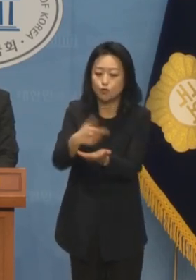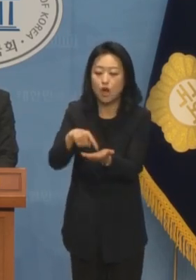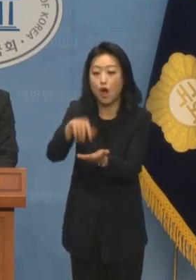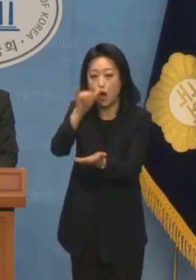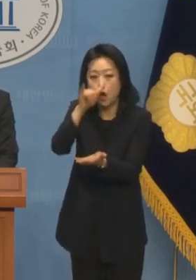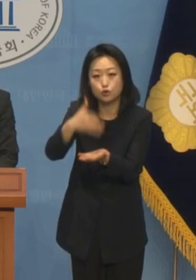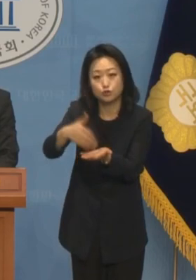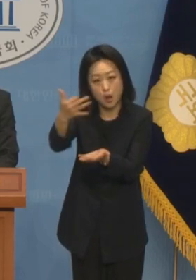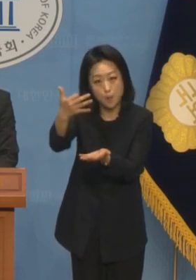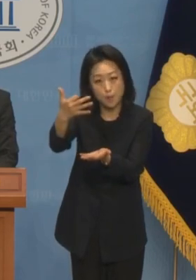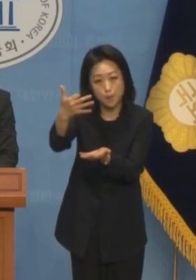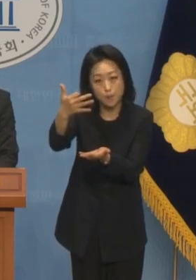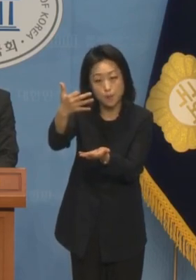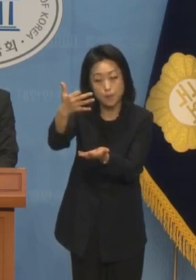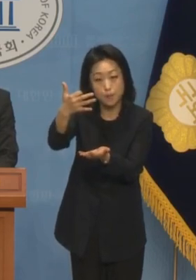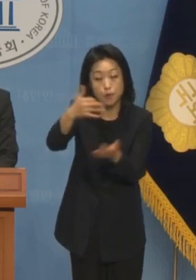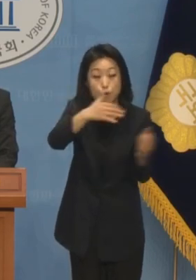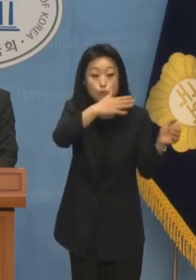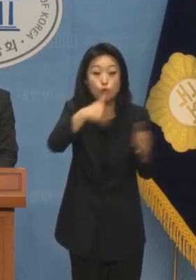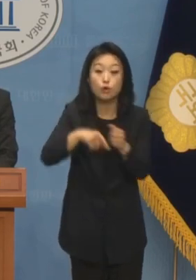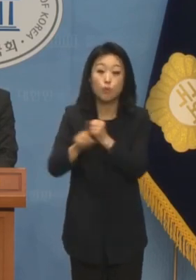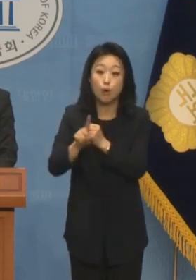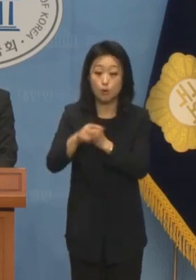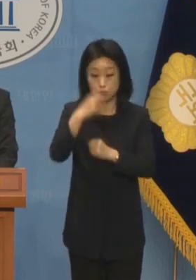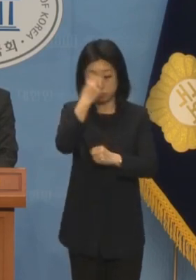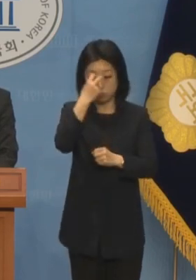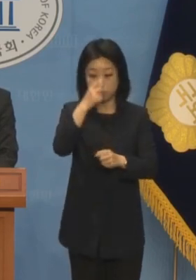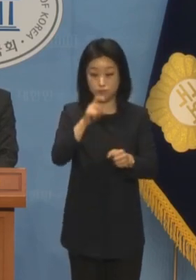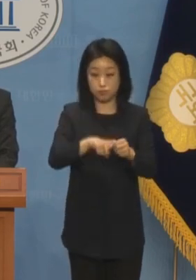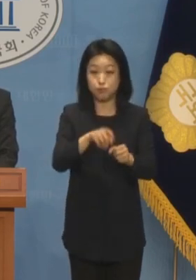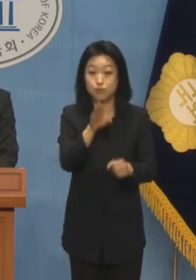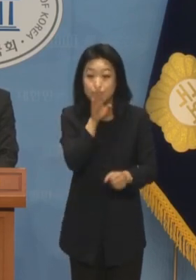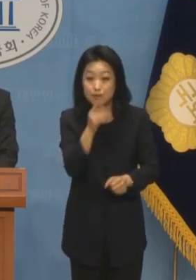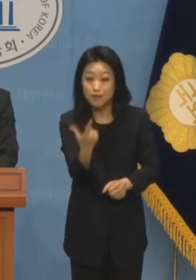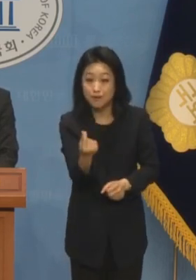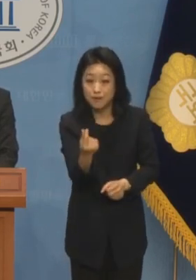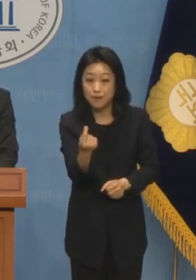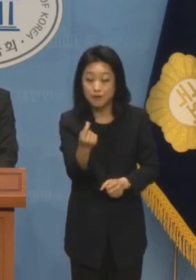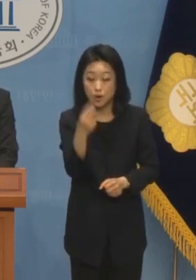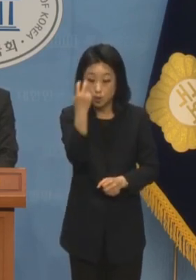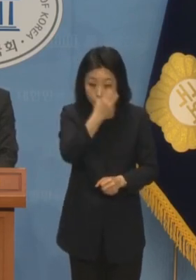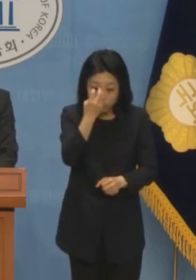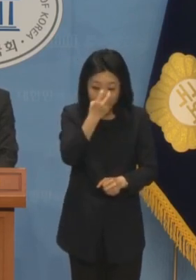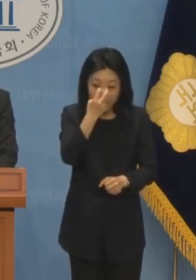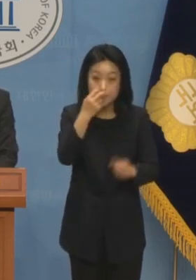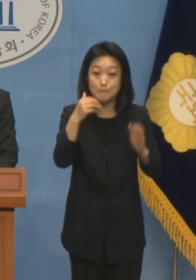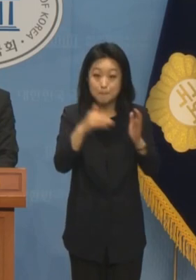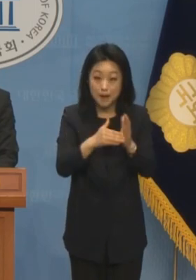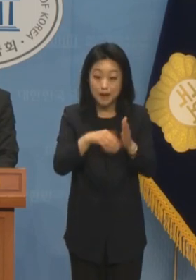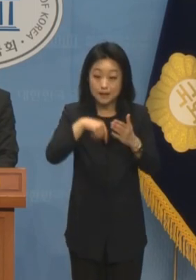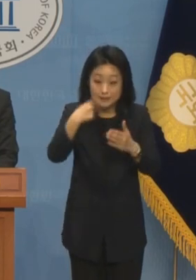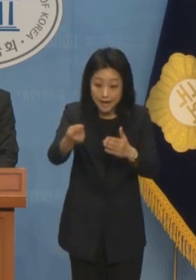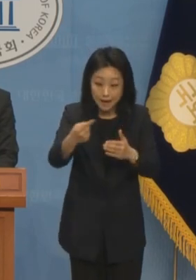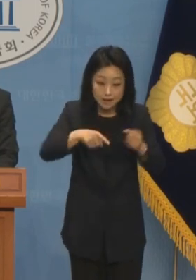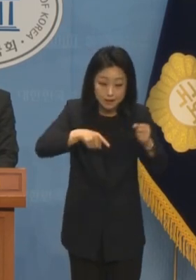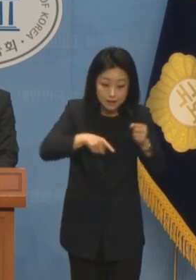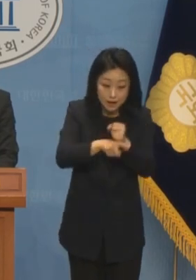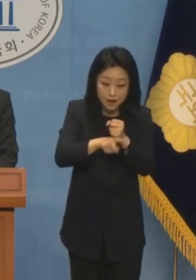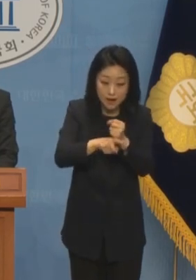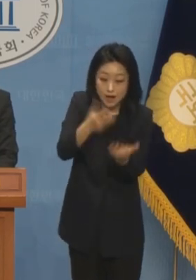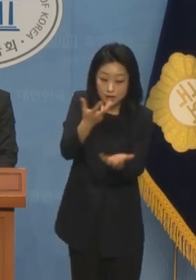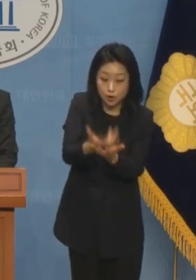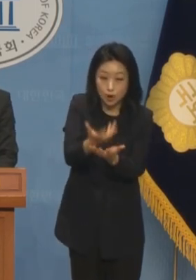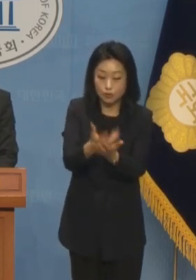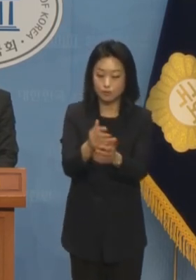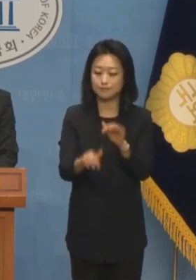검찰로 부르는 이유는 조사를 하기 위해서입니다. 조사를 하면 조사 기록인 조서를 남기는 게